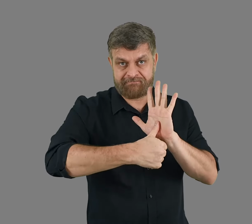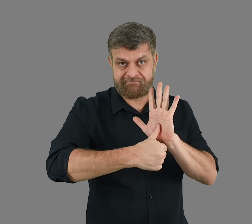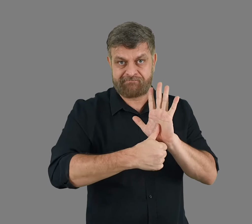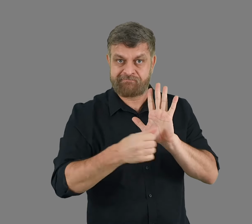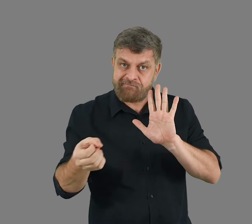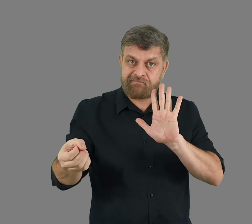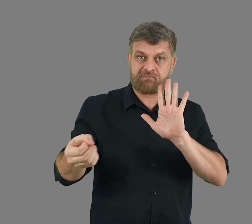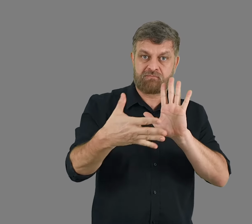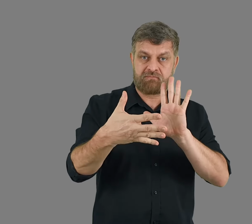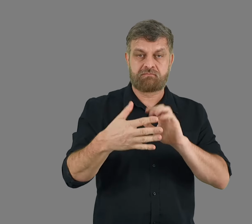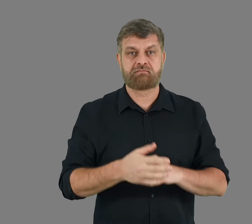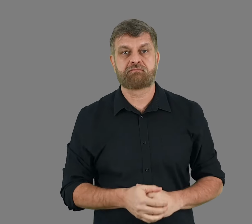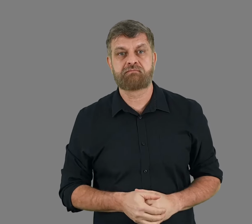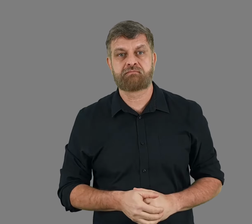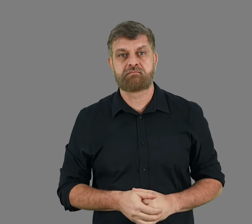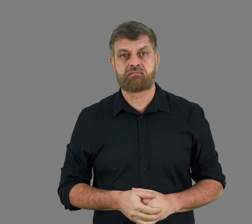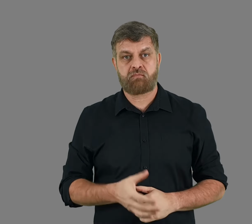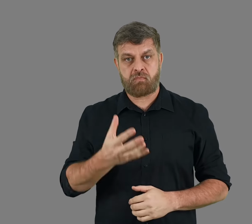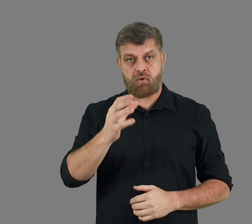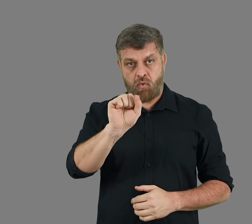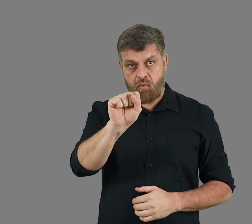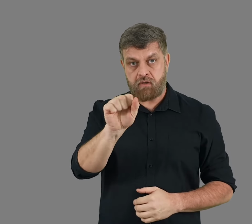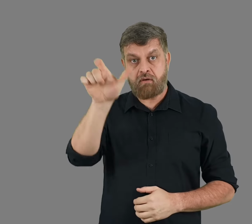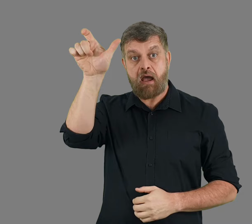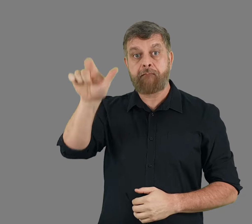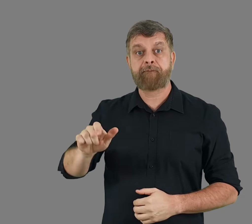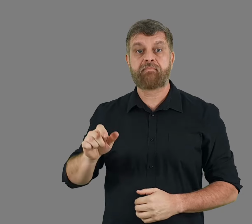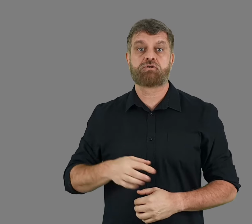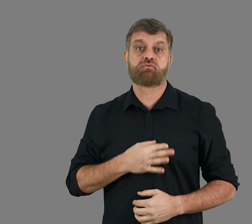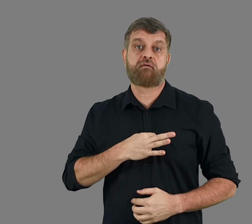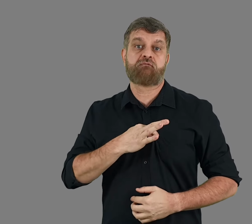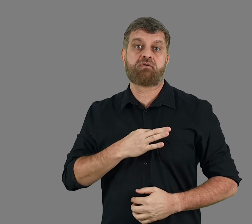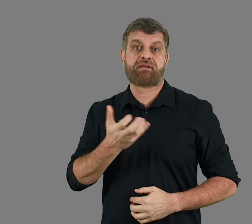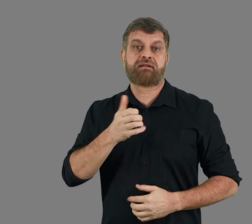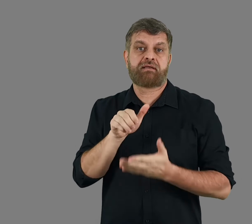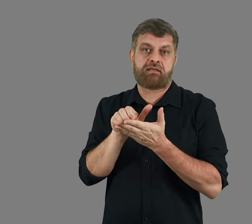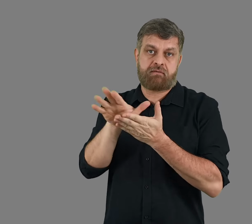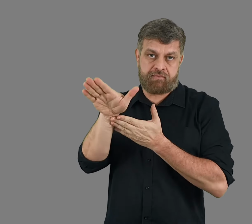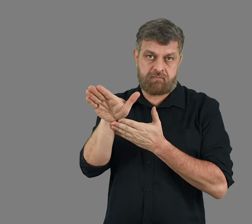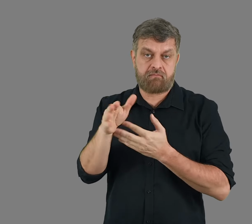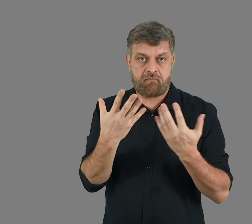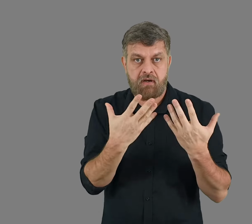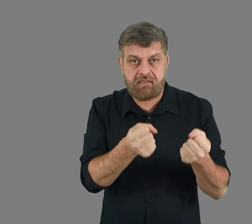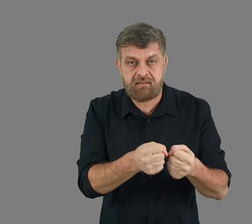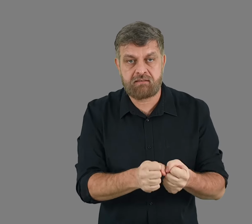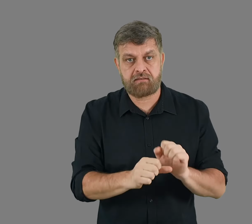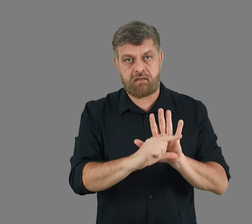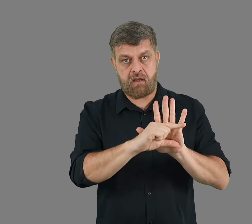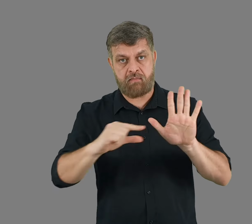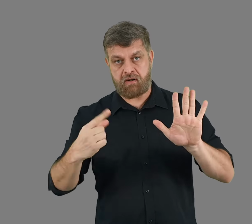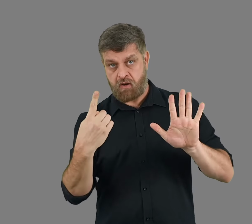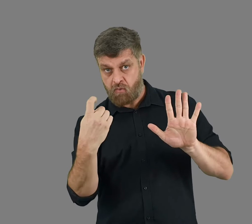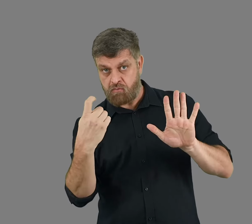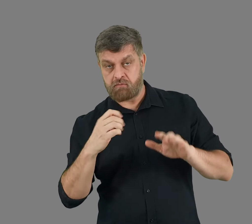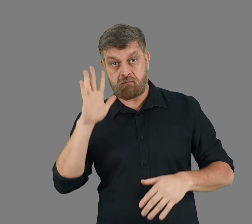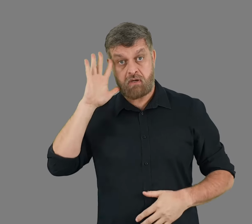8. Acatar pedido de demissão voluntária de associados. Parágrafo único. As decisões da